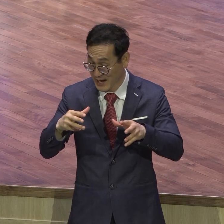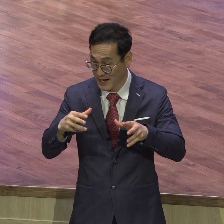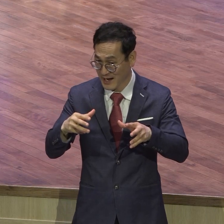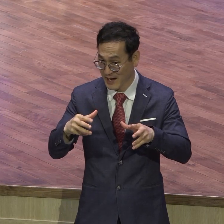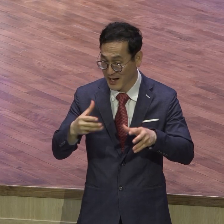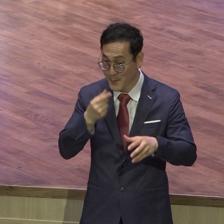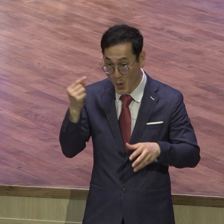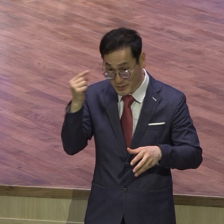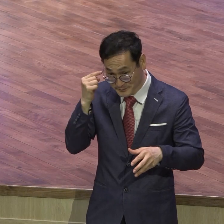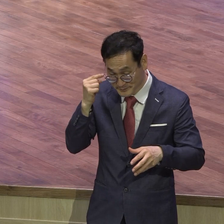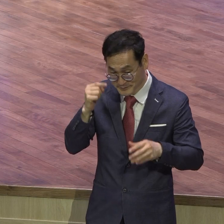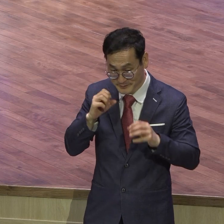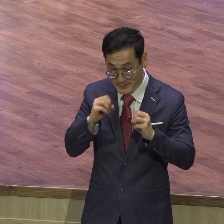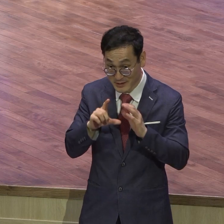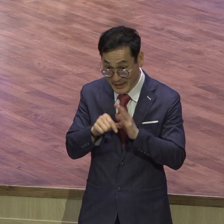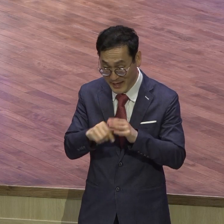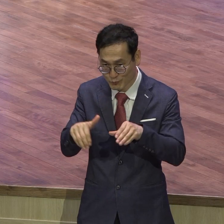봤습니까